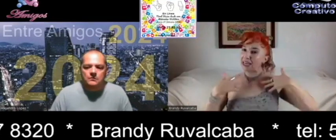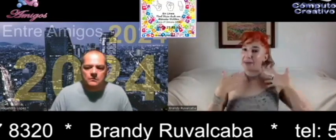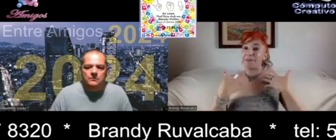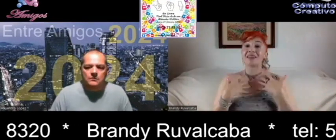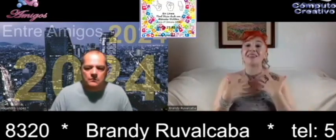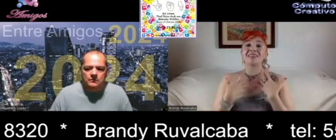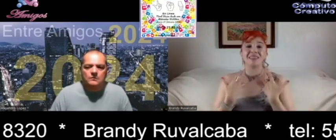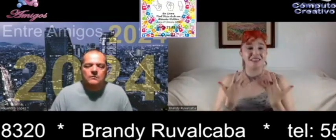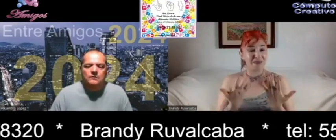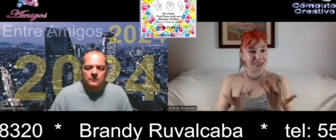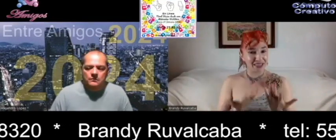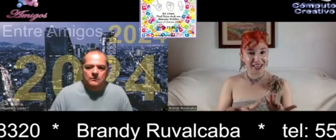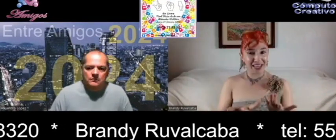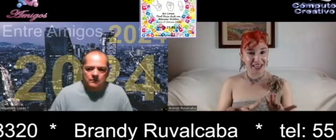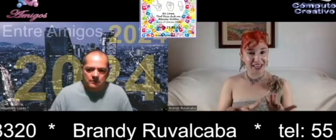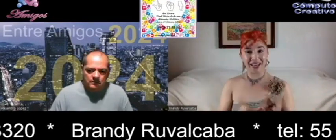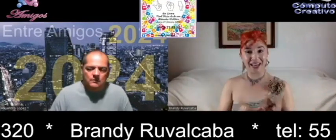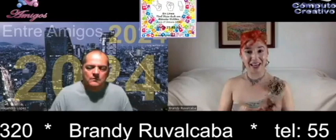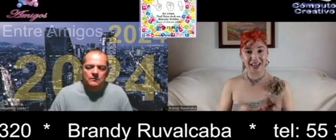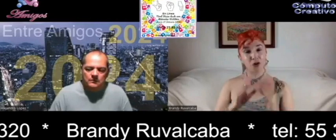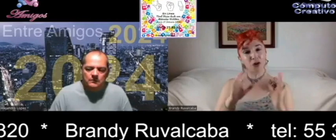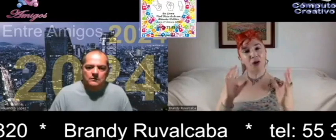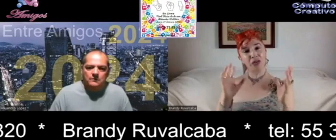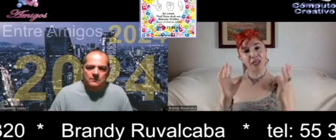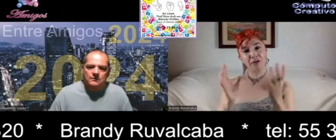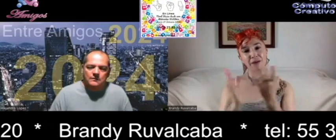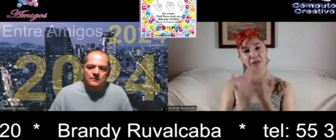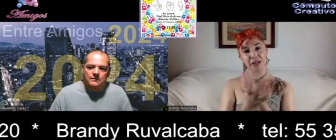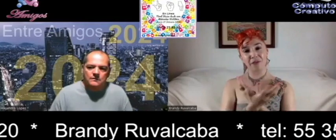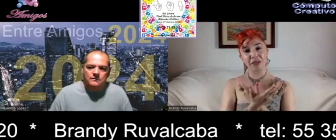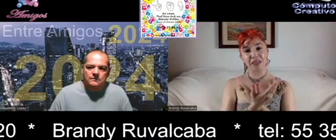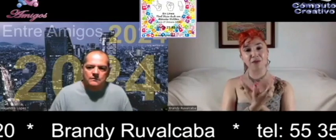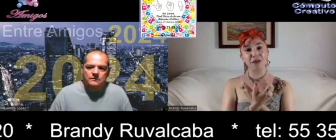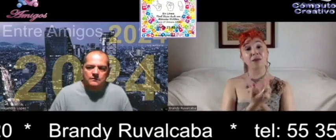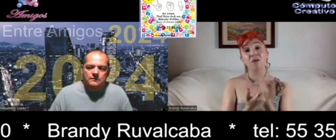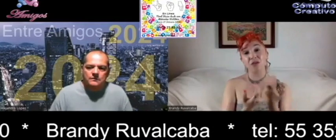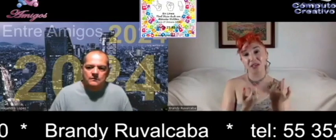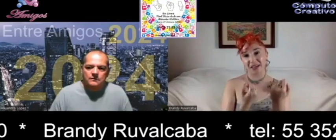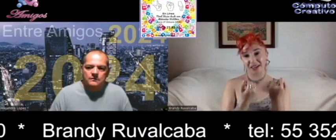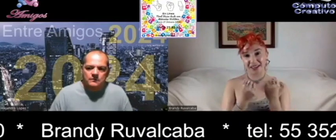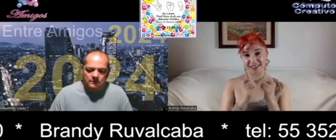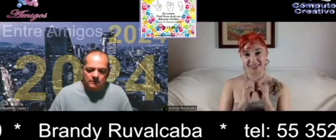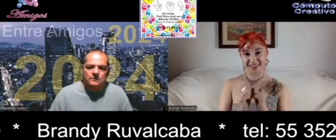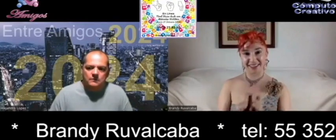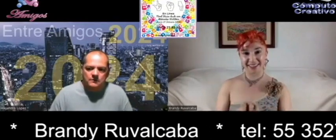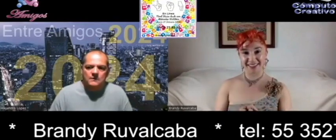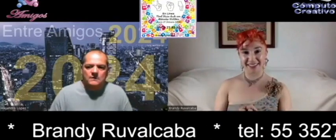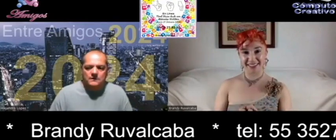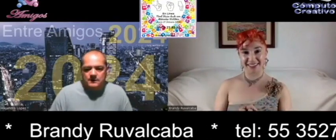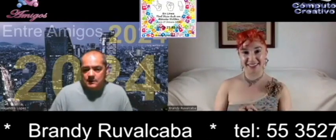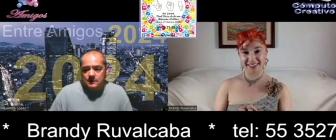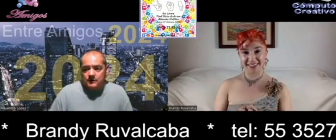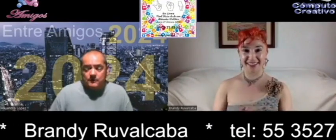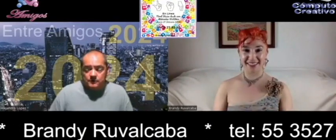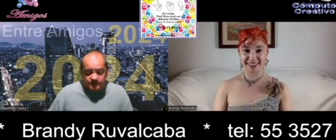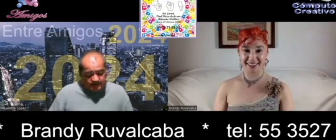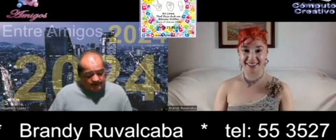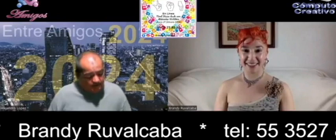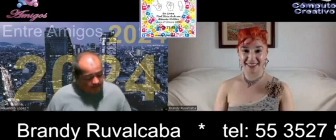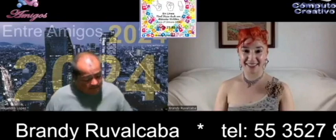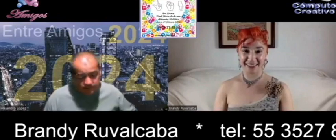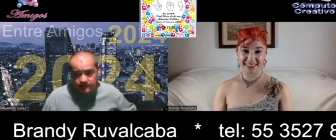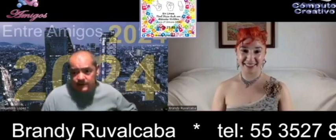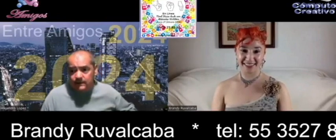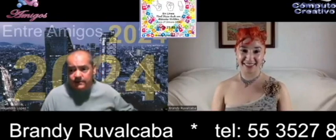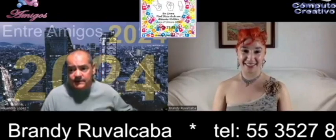parte mental, la parte sentimental. Entonces, todo lleva finalmente a una armonía. Sí, bueno, como dices,